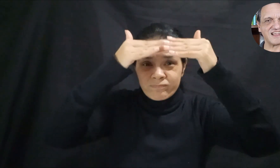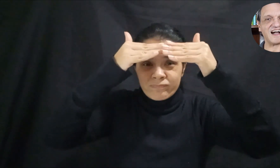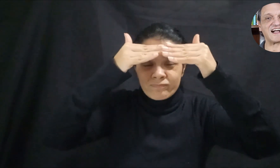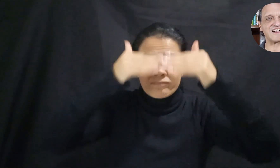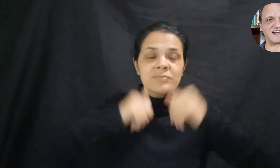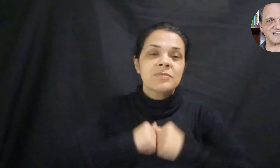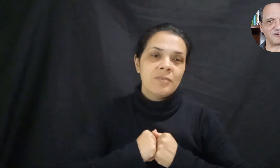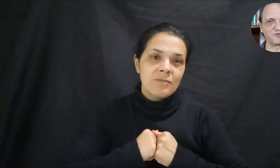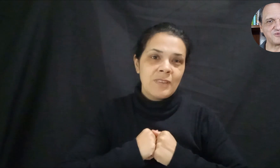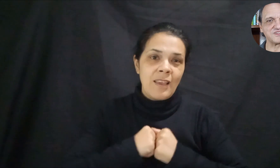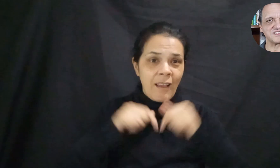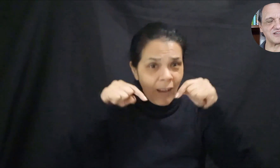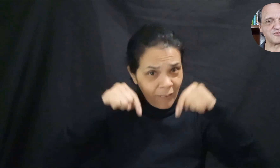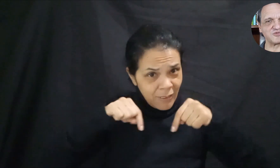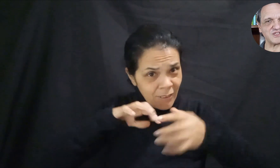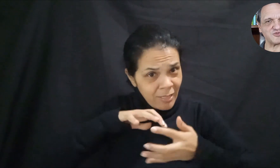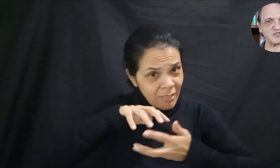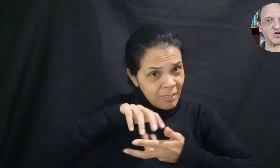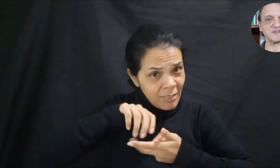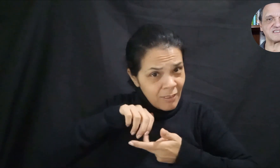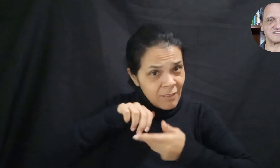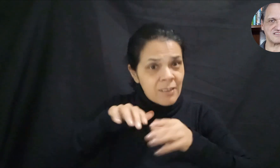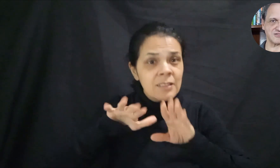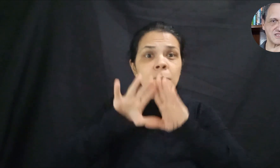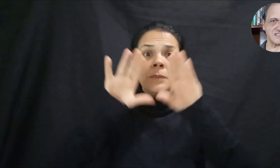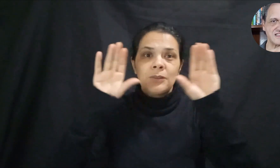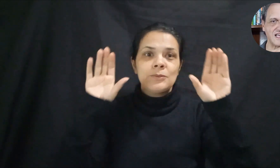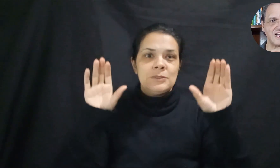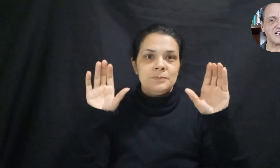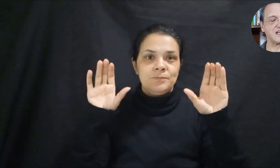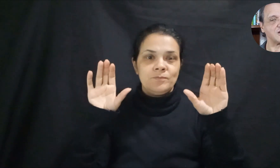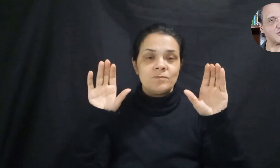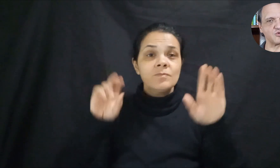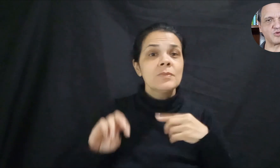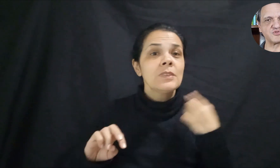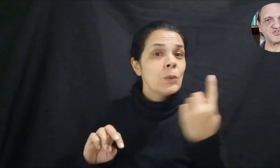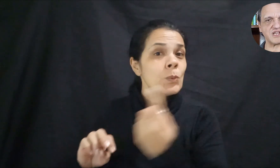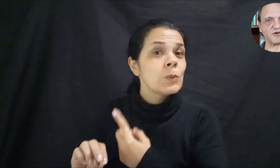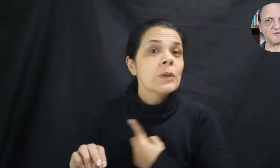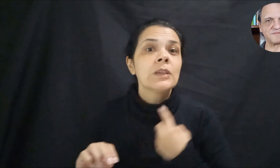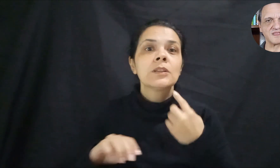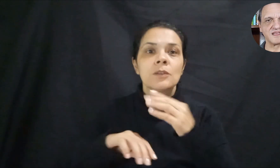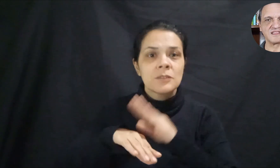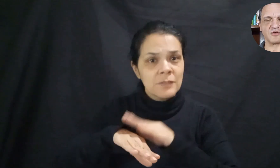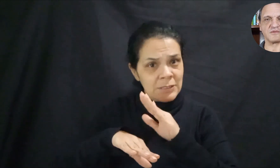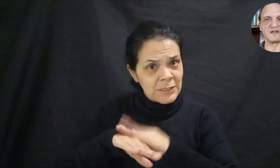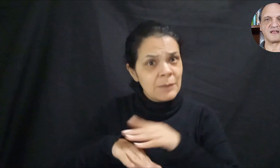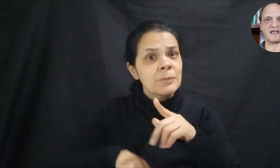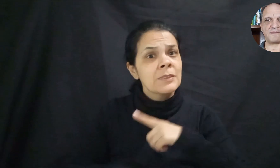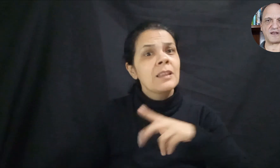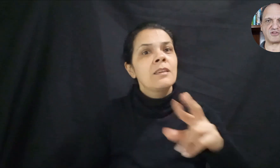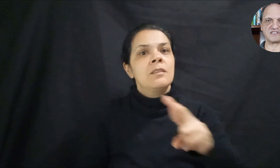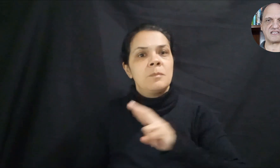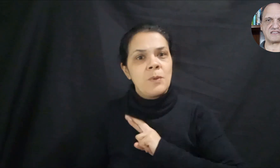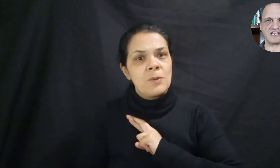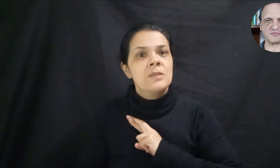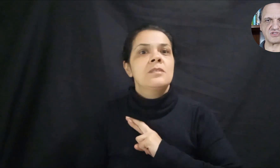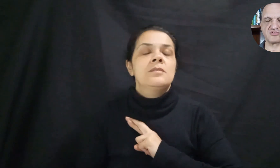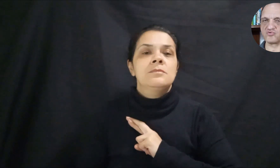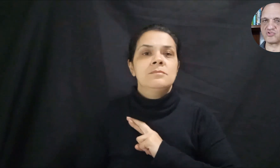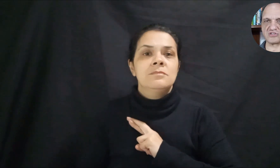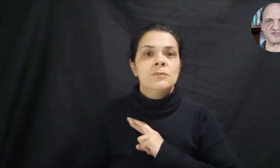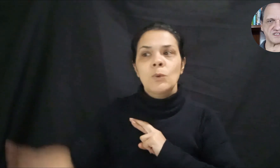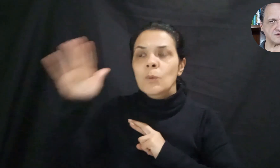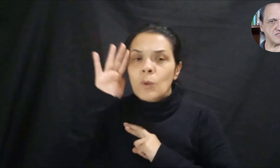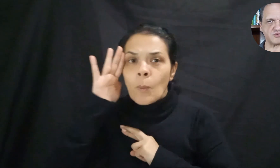obras. A cada um segundo as suas obras, tanto aqui na terra como no céu. Então, é para nós entendermos